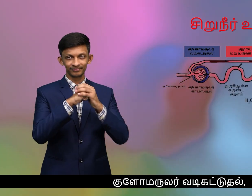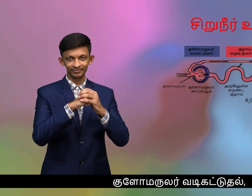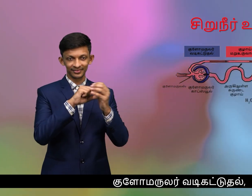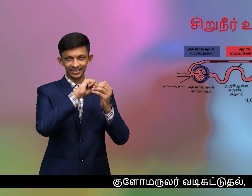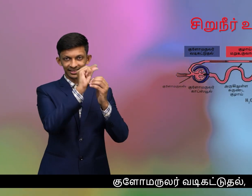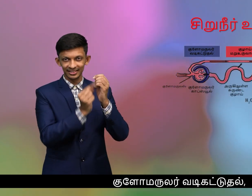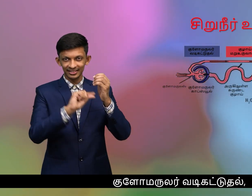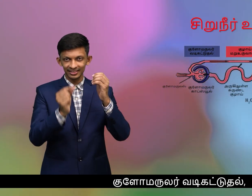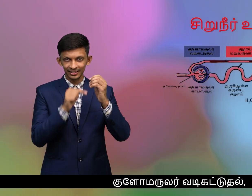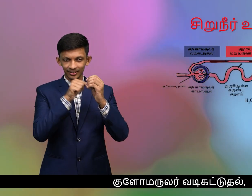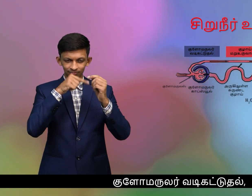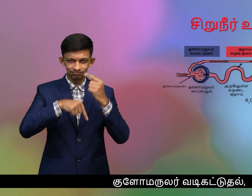குளோமருலார் வடிகட்டுதல்,